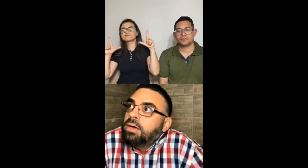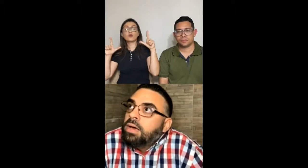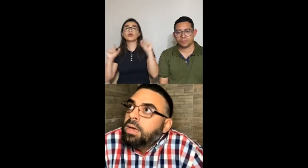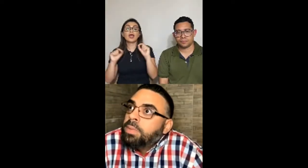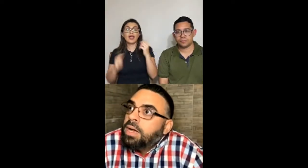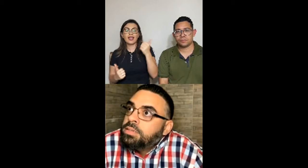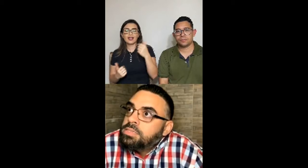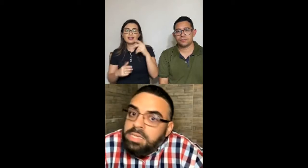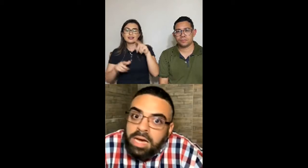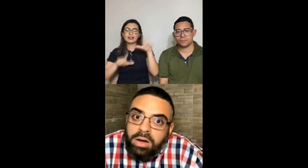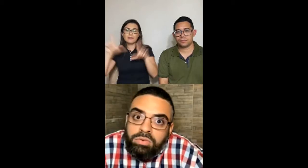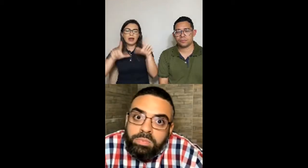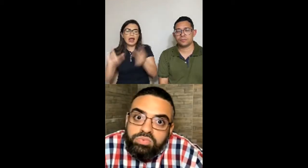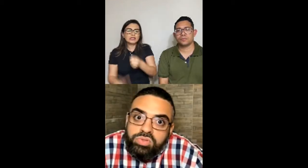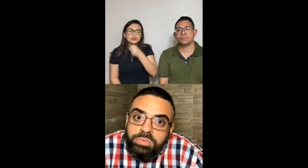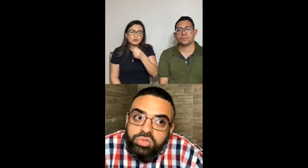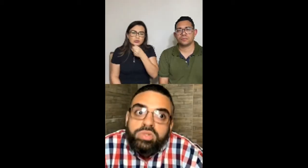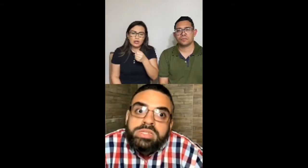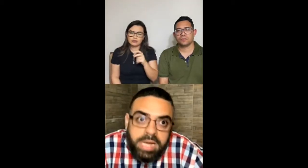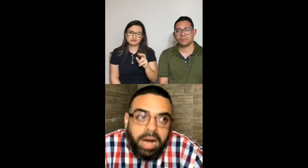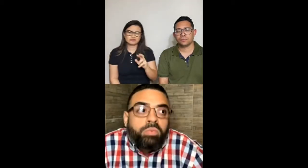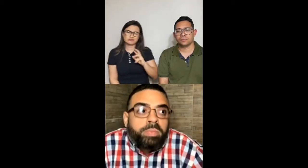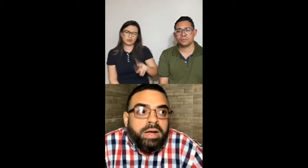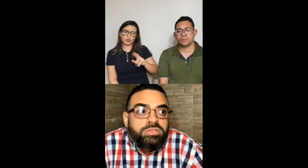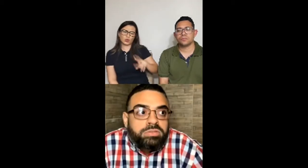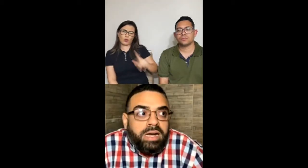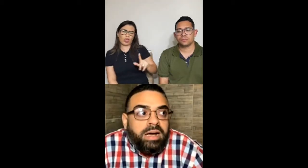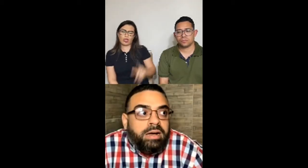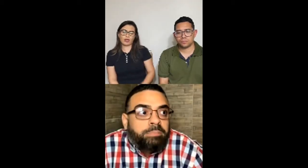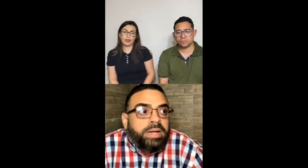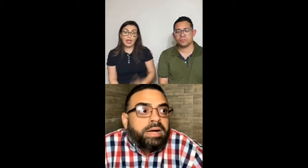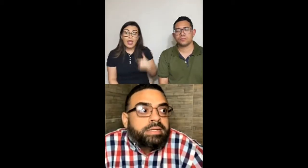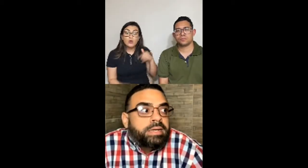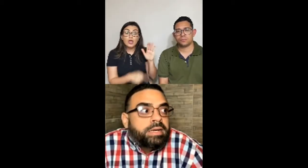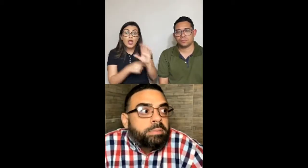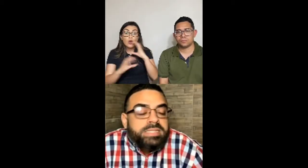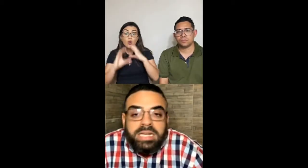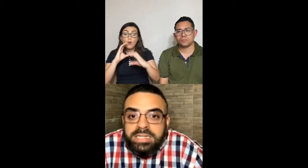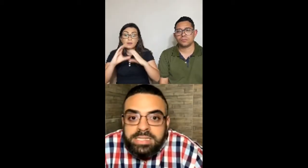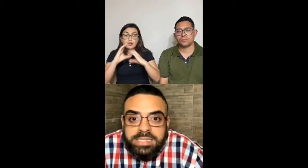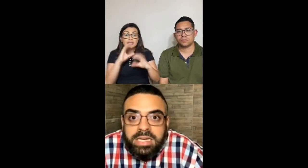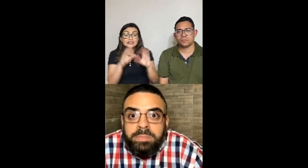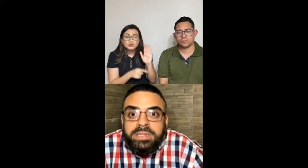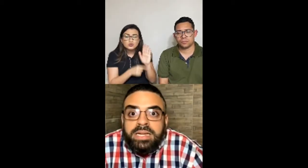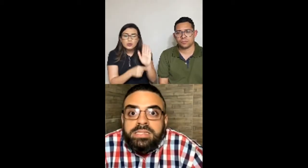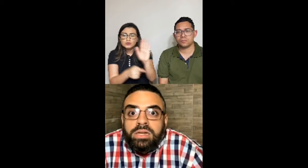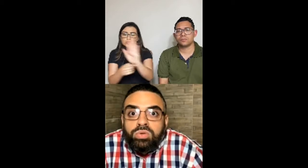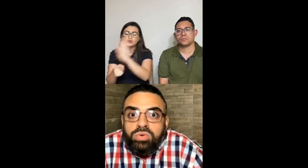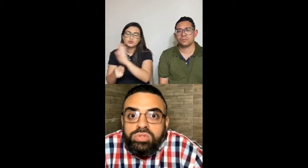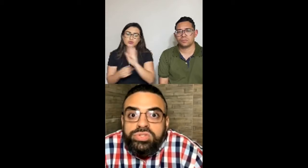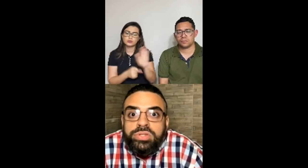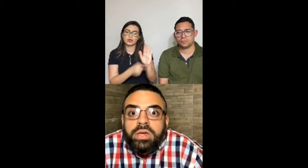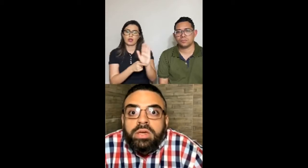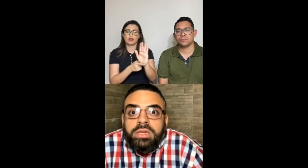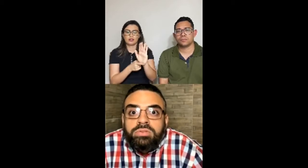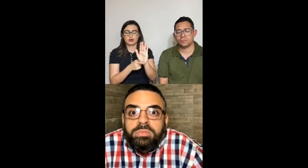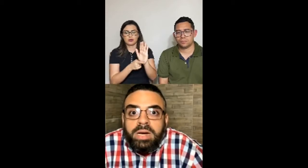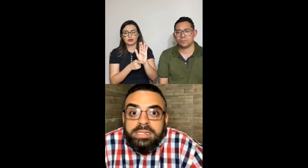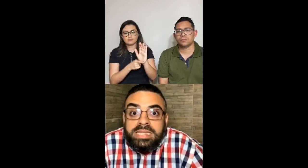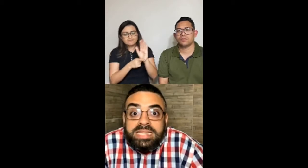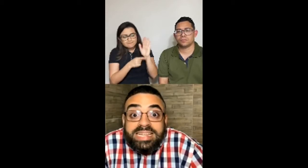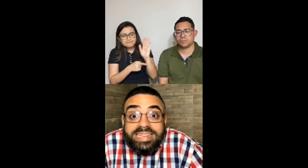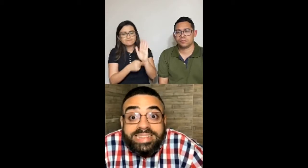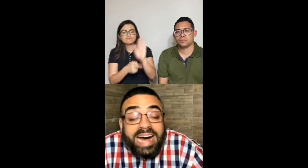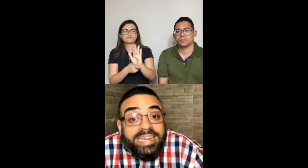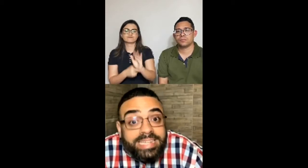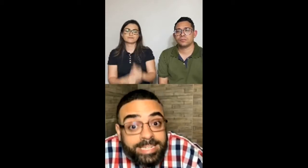Eu sempre entendi que comunicação era para o ser humano, é para ser algo social, para ajudar,